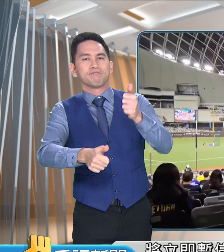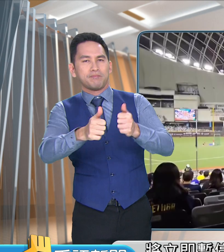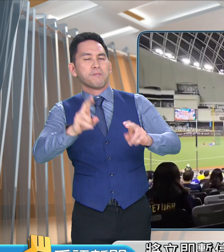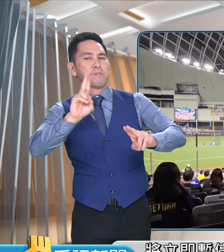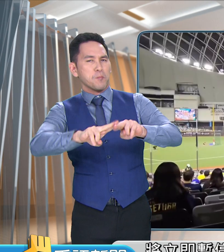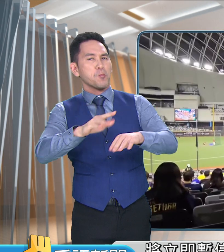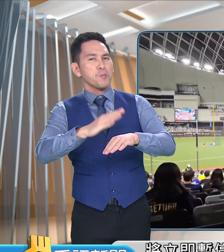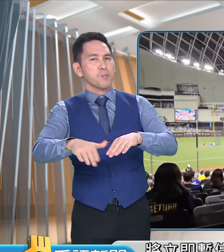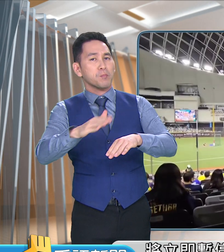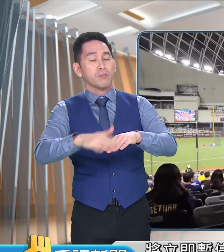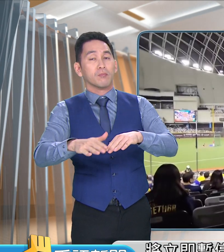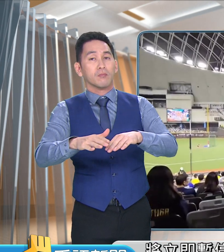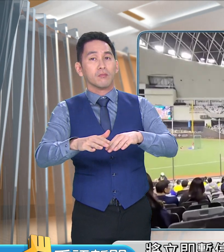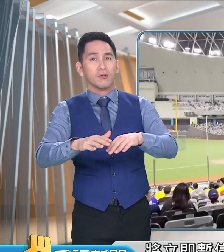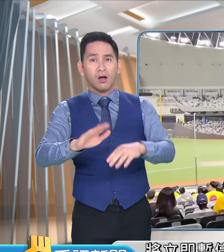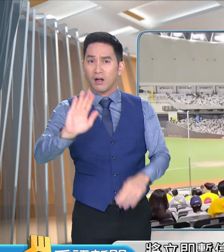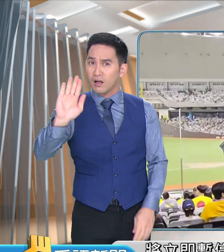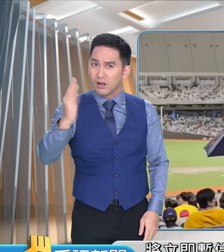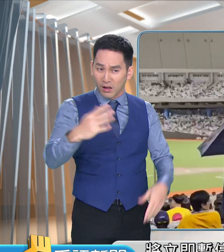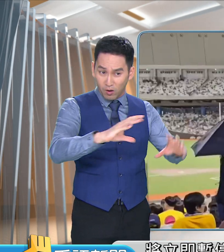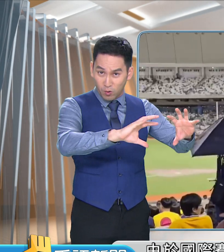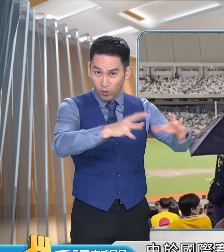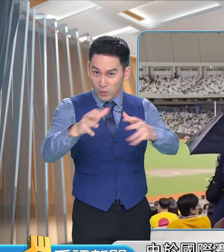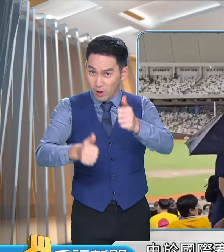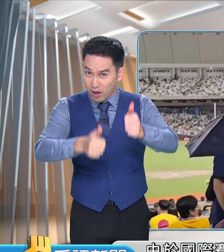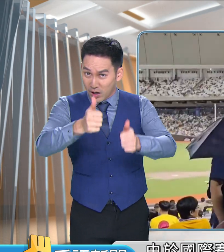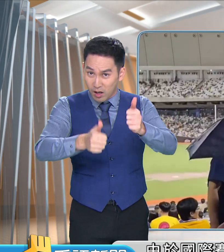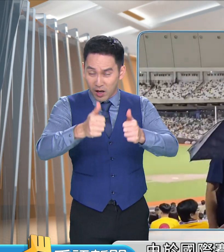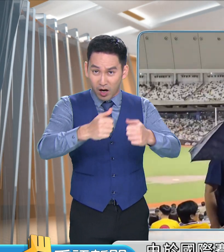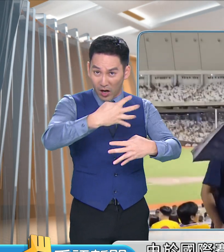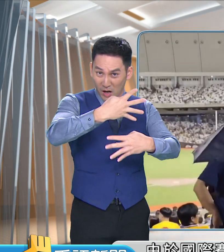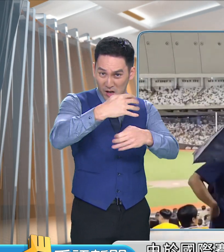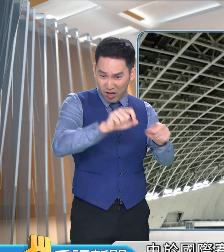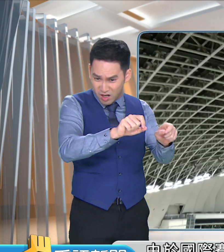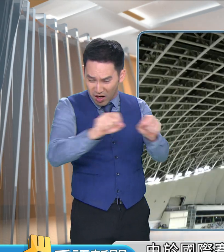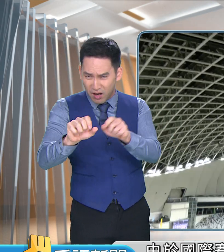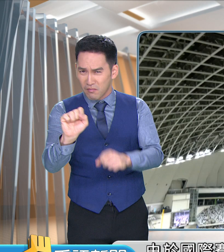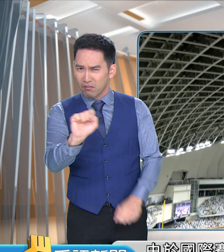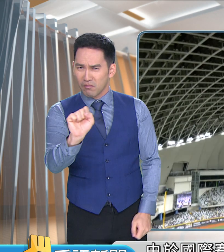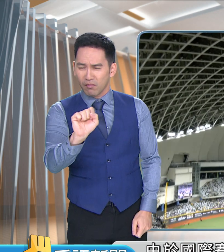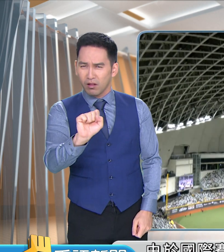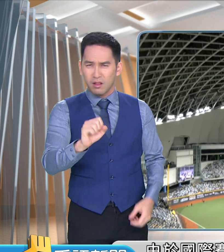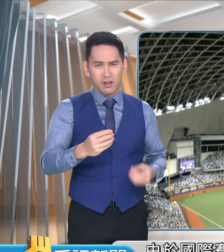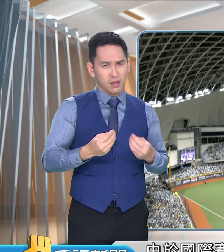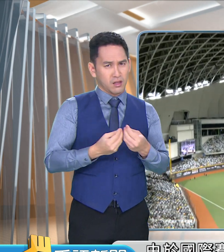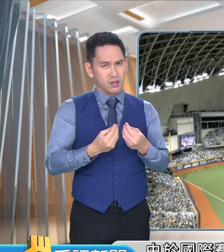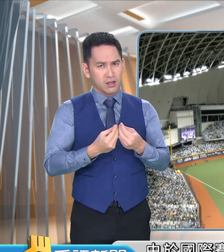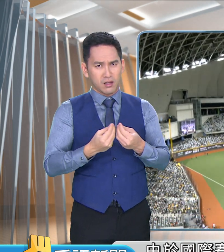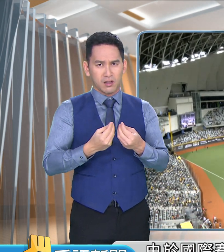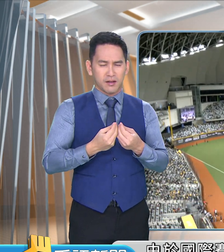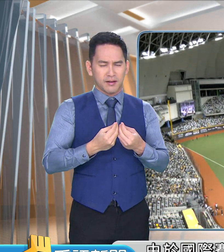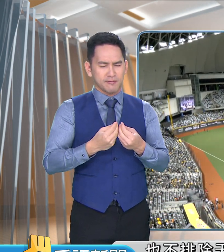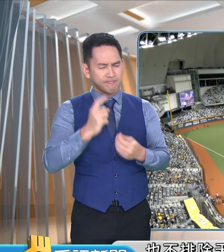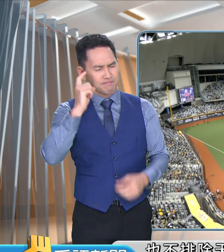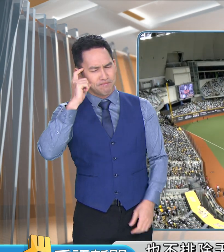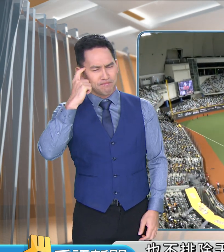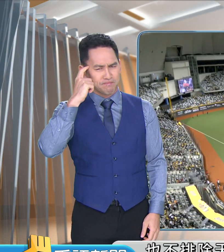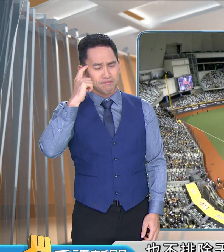事。而由于国际赛必须要在时间内打完，也不排除天母棒